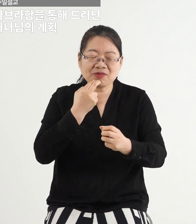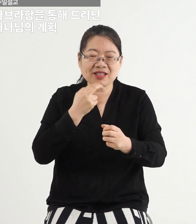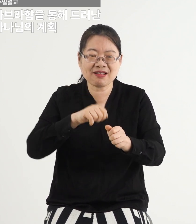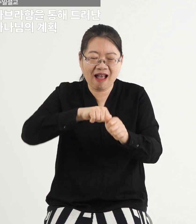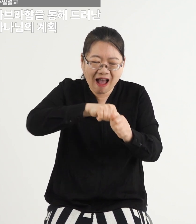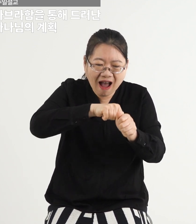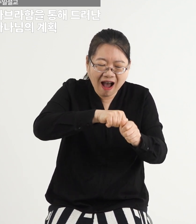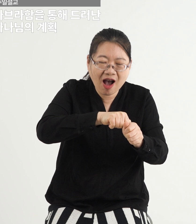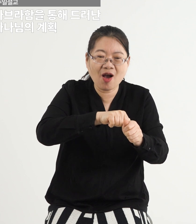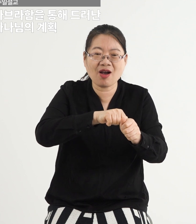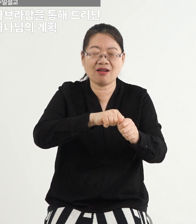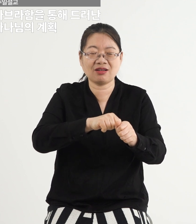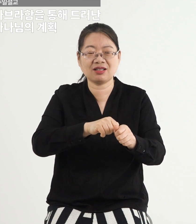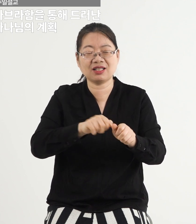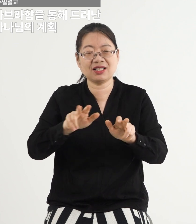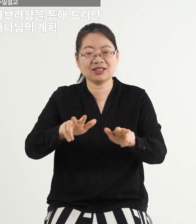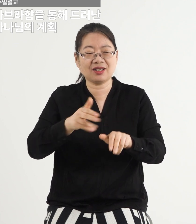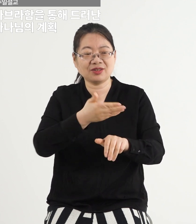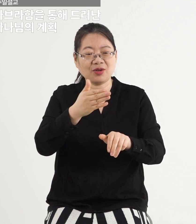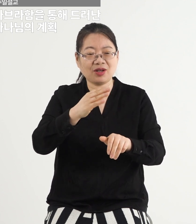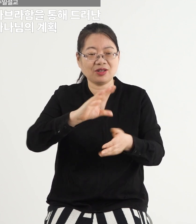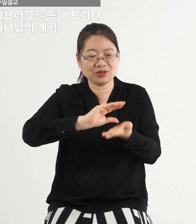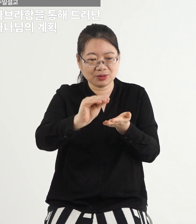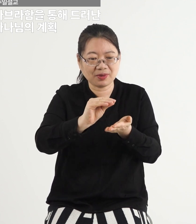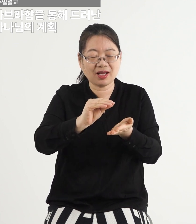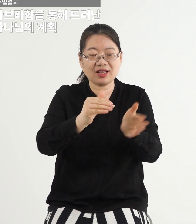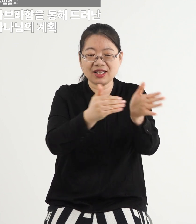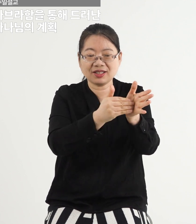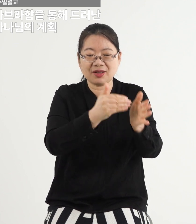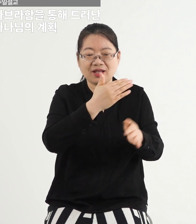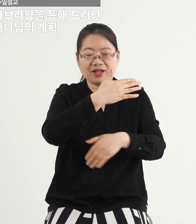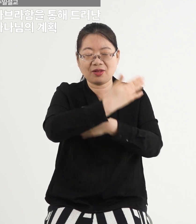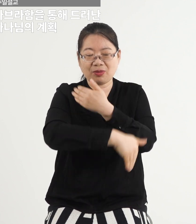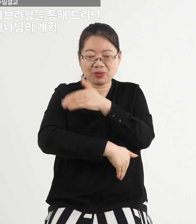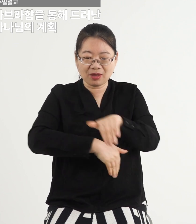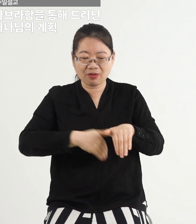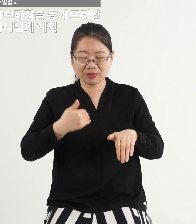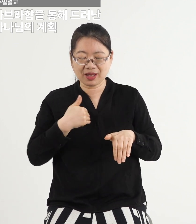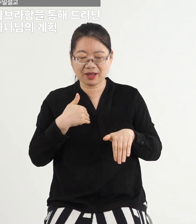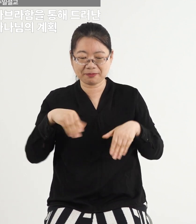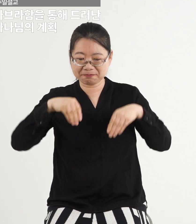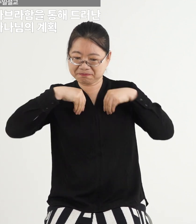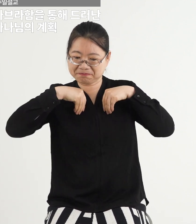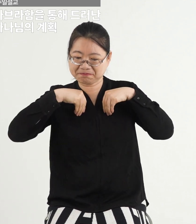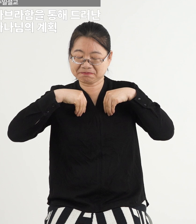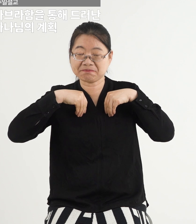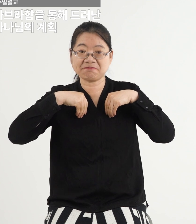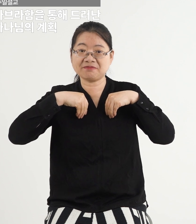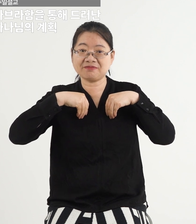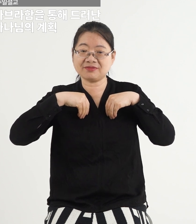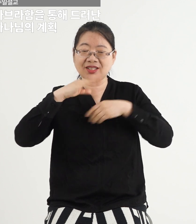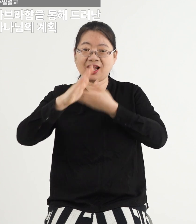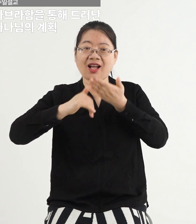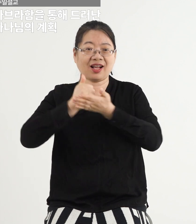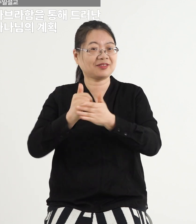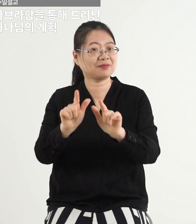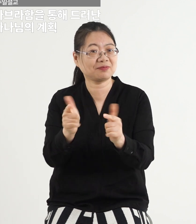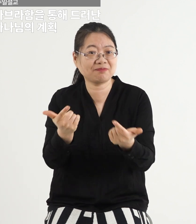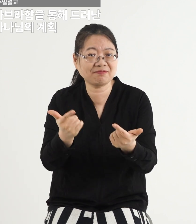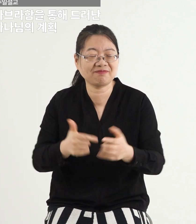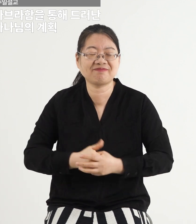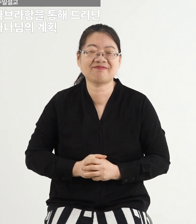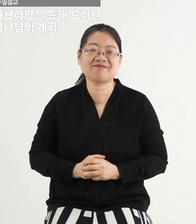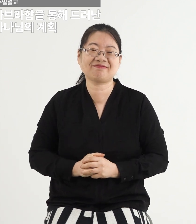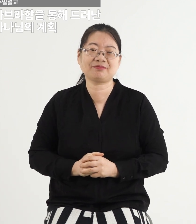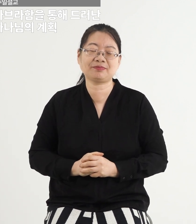야, 나는 이제 너희들 출발시키고 떠나보냈으니까 손 털고 내 할 거 다 했다 그러시는 하나님이 아니란